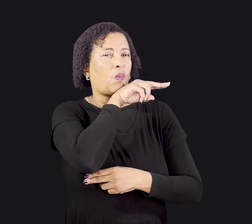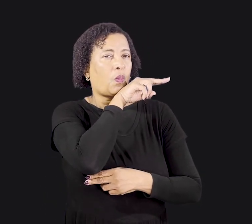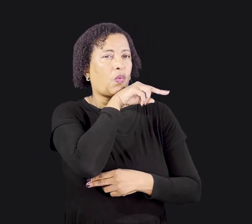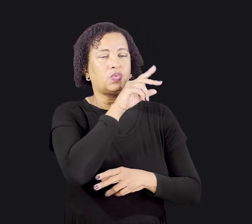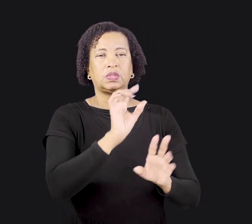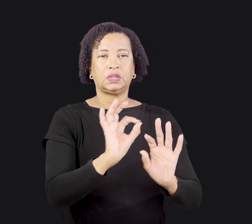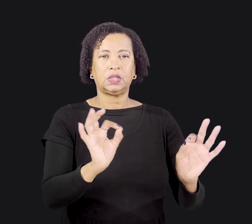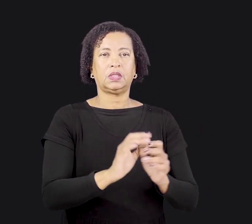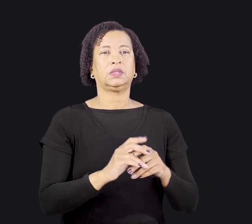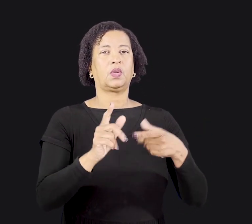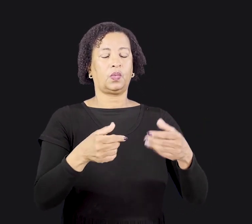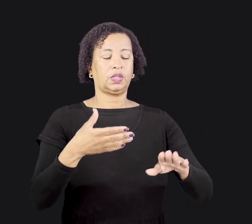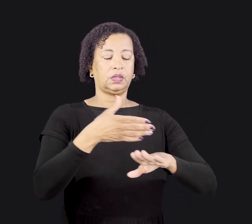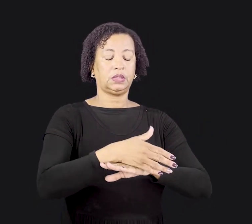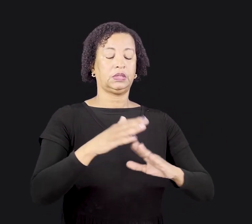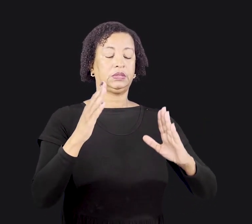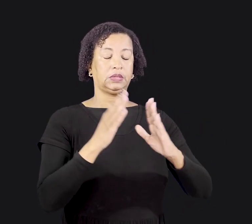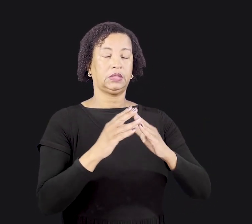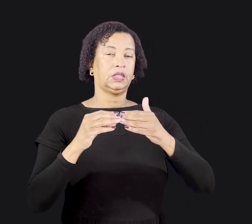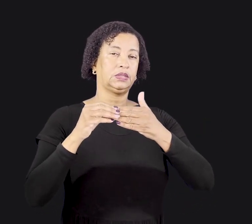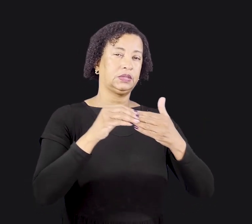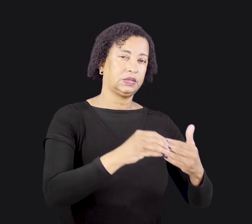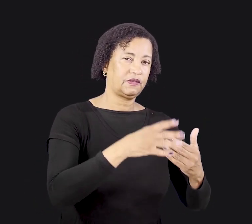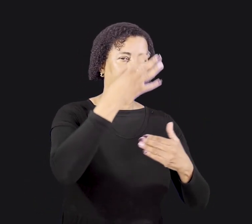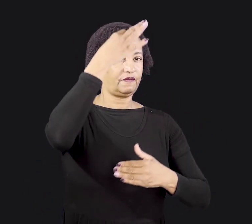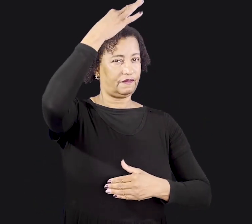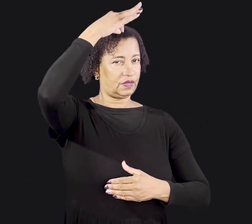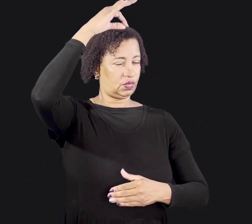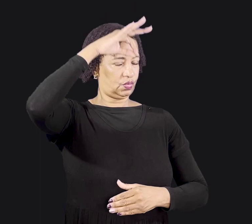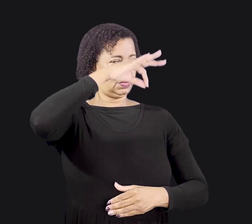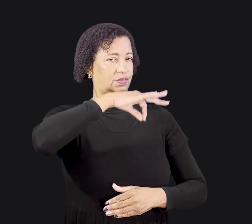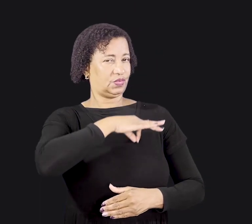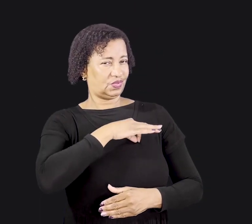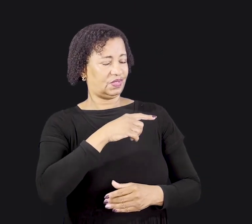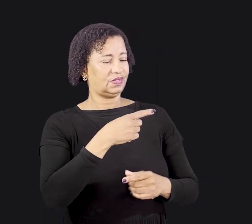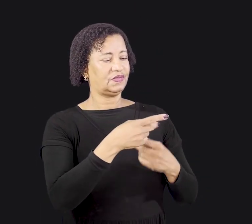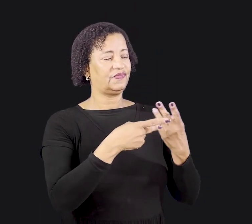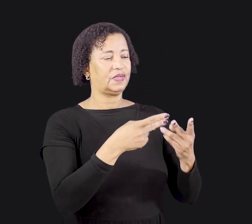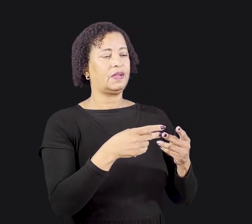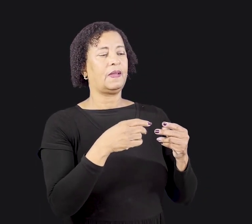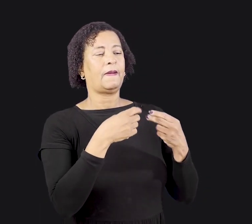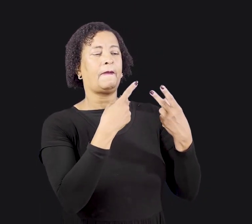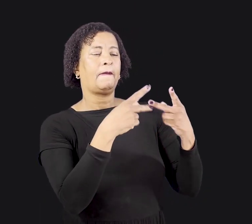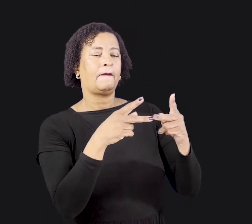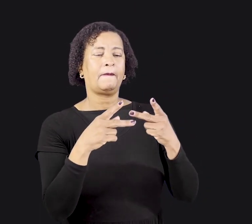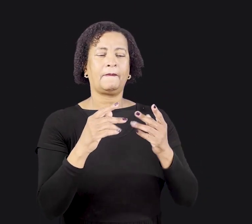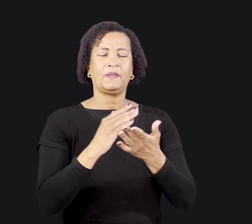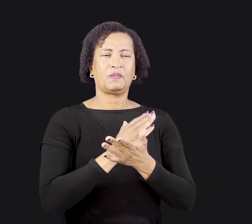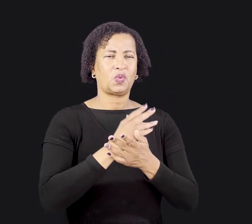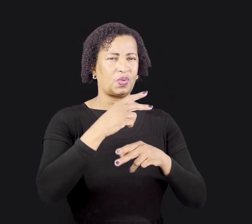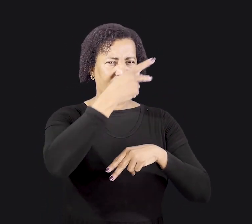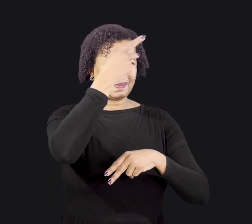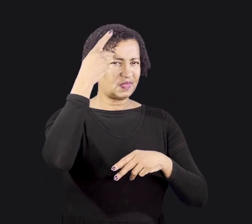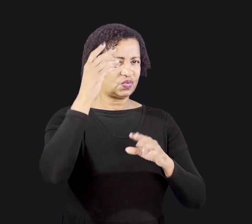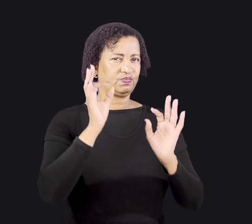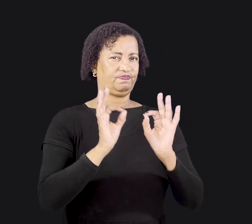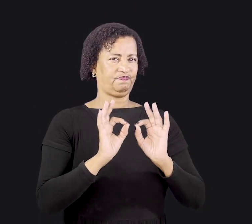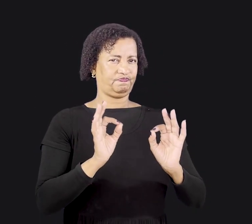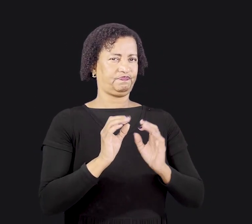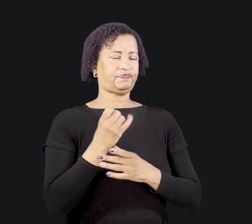dentro de si o Espírito Santo e o seu poder e carisma, não deveriam ministrar esse carisma para qualquer um, não importando como tinham